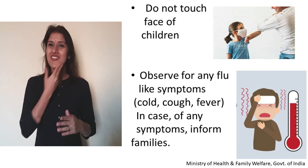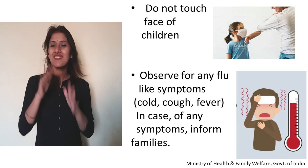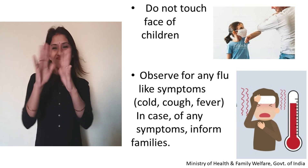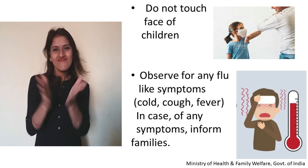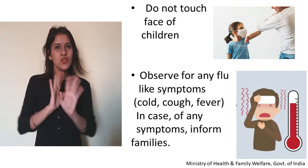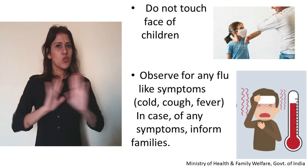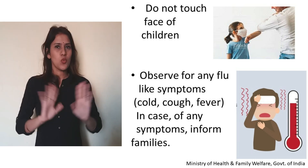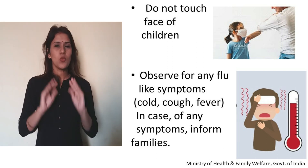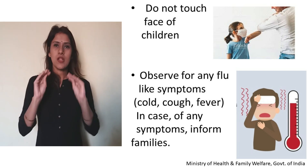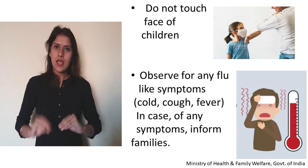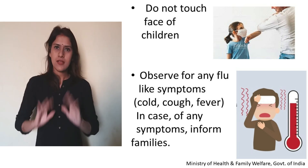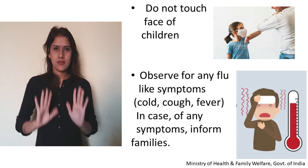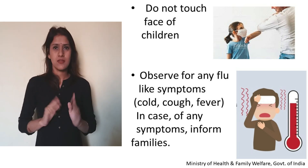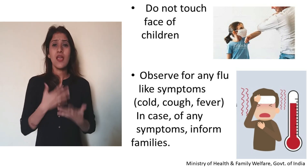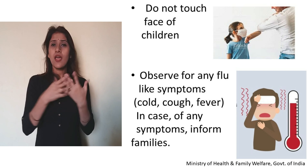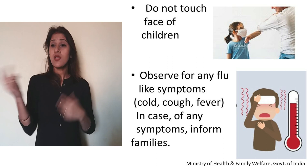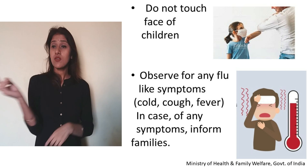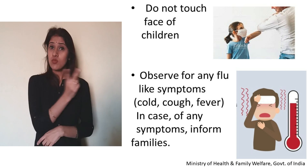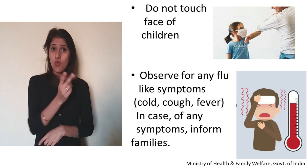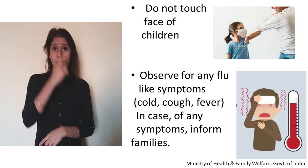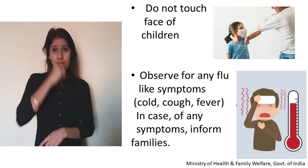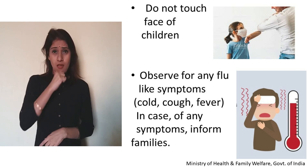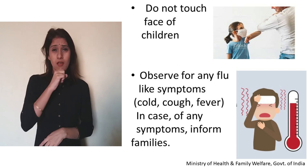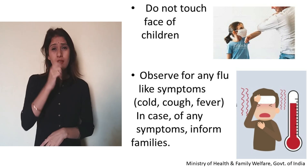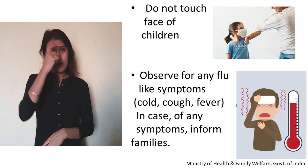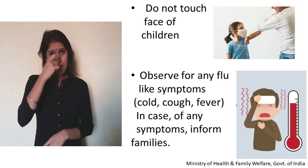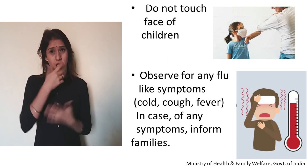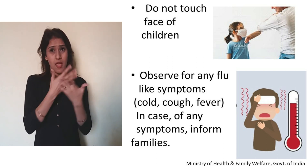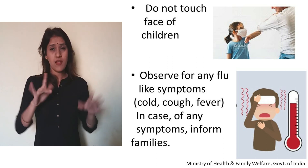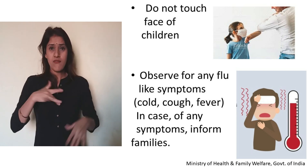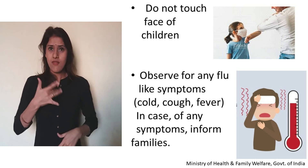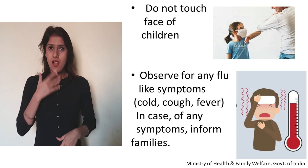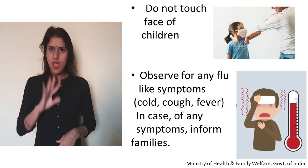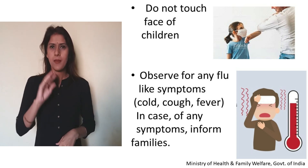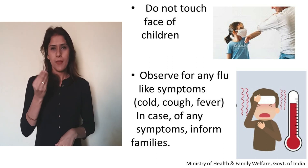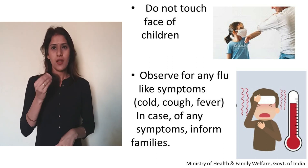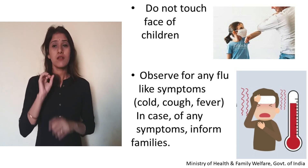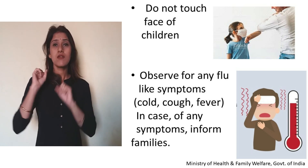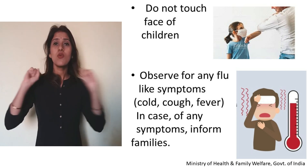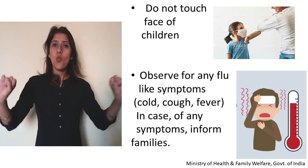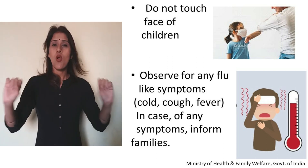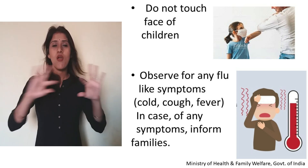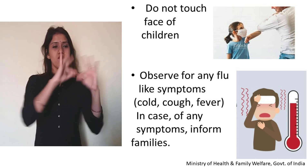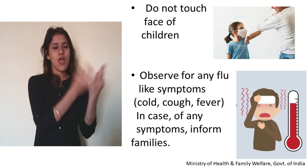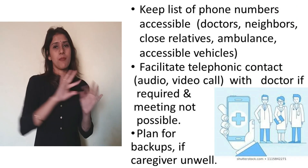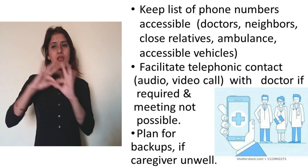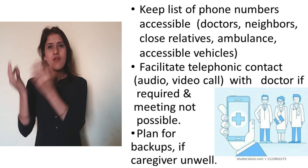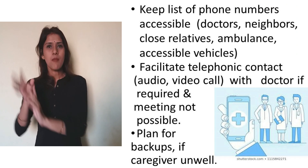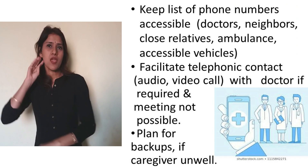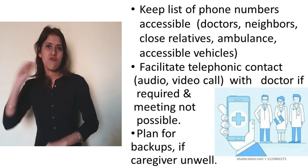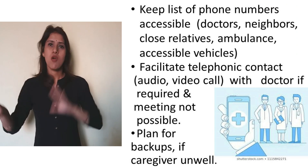आप दोनों में से कोई भी सर्दी, खांसी, बुखार का अनुभव करता है तो संबंधित परिवार के सदस्यों को अवश्य